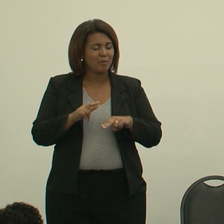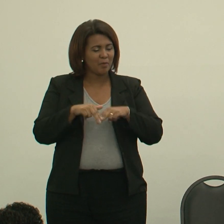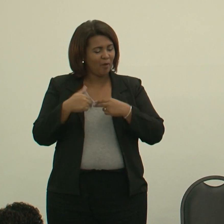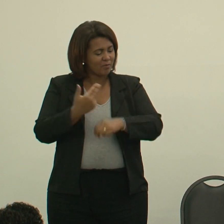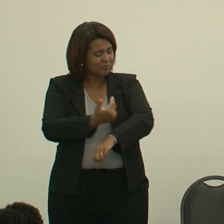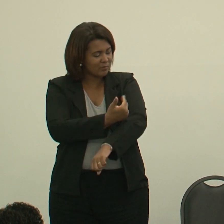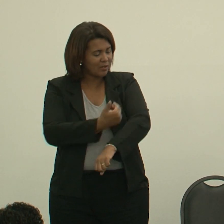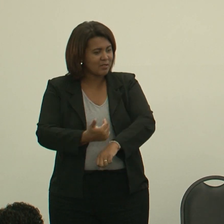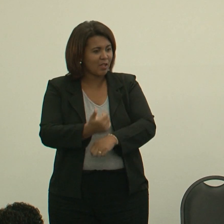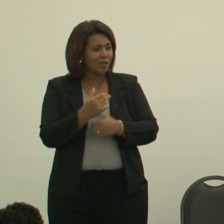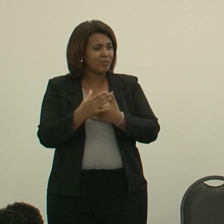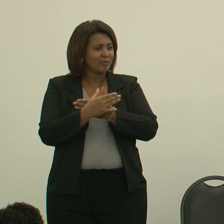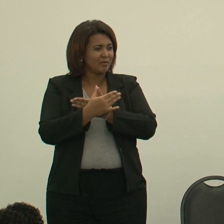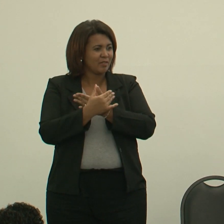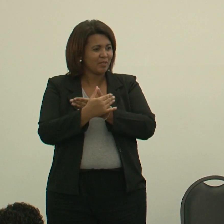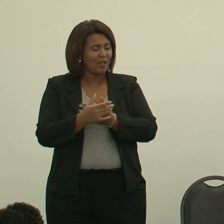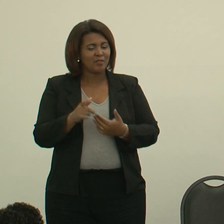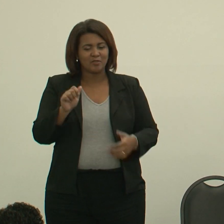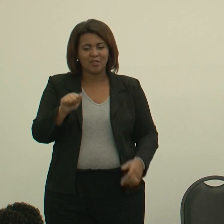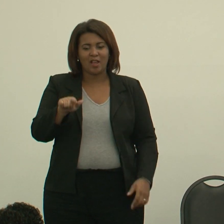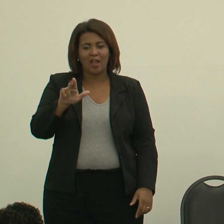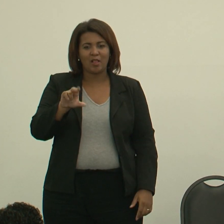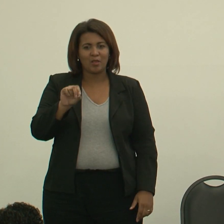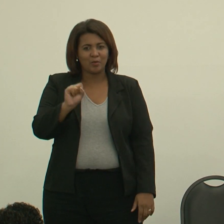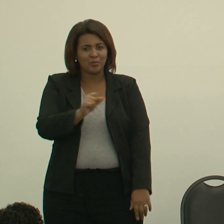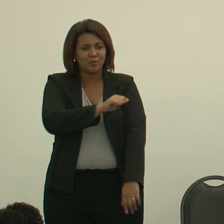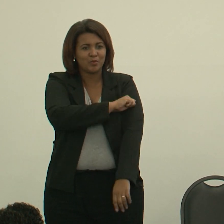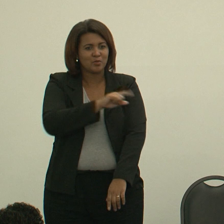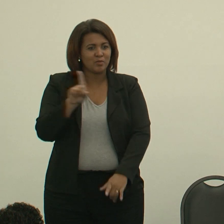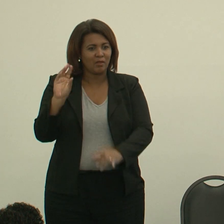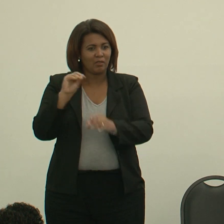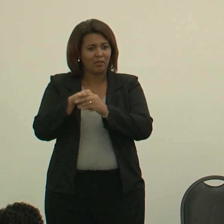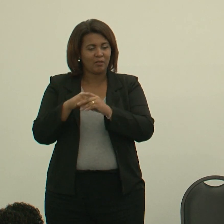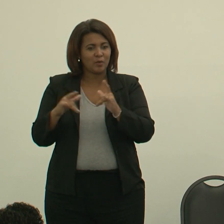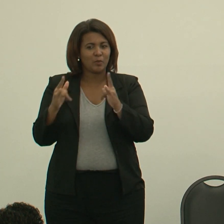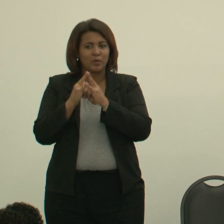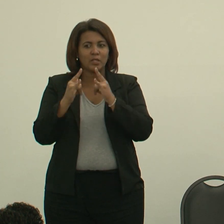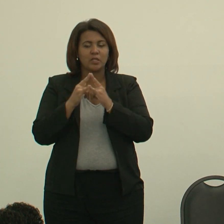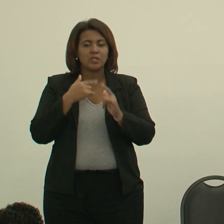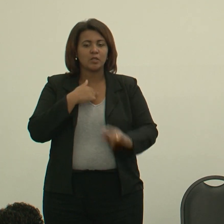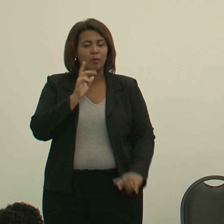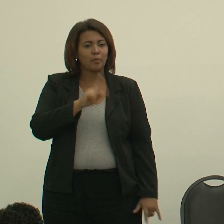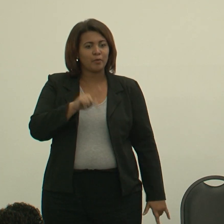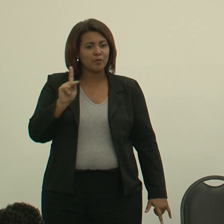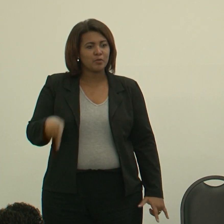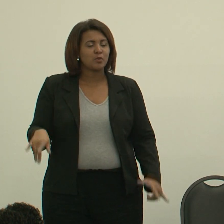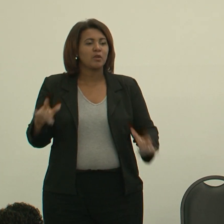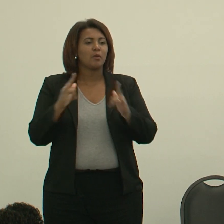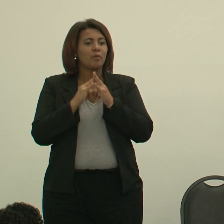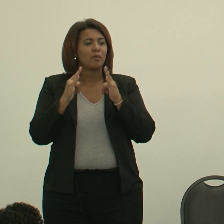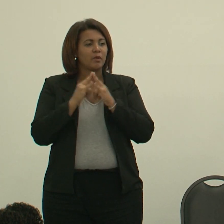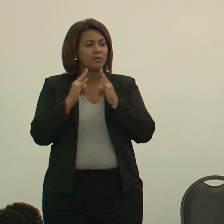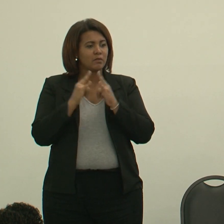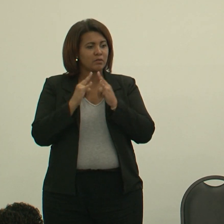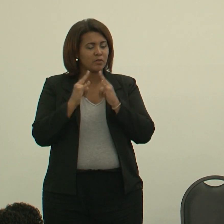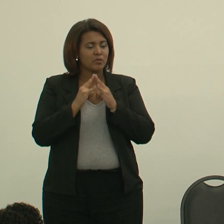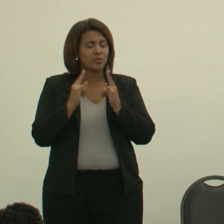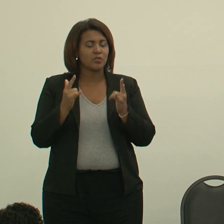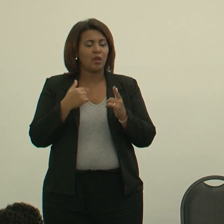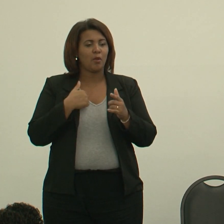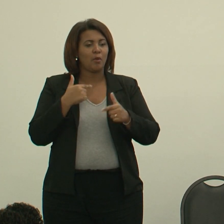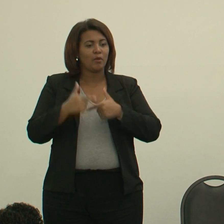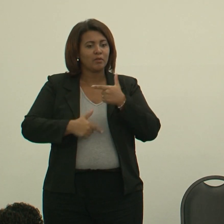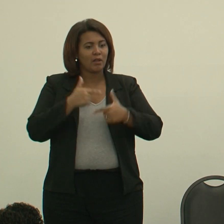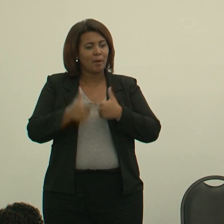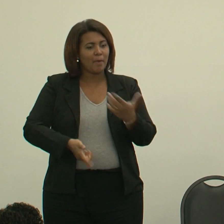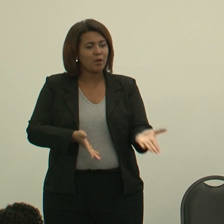tatuagens, foi um sinal dado por alunos do INES. Eu sou professora do Instituto Nacional de Educação de Surdos. Trabalho